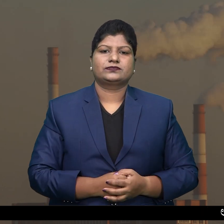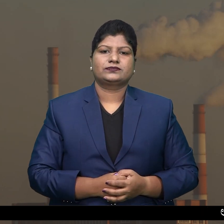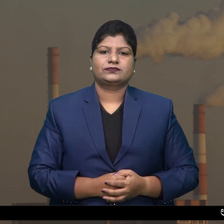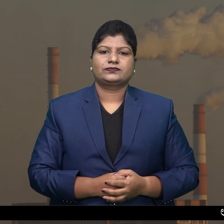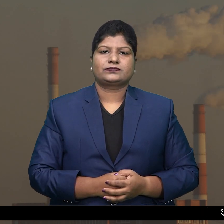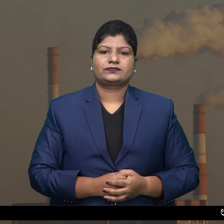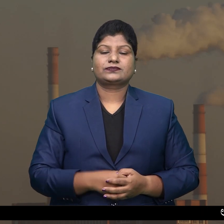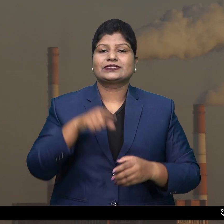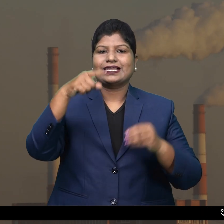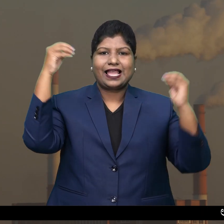ಆಮ್ಲಮಳೆ.